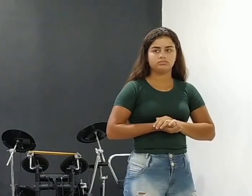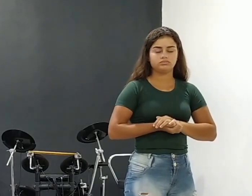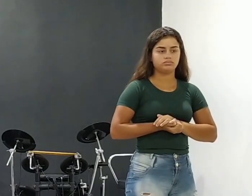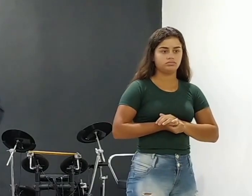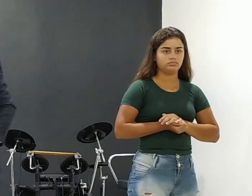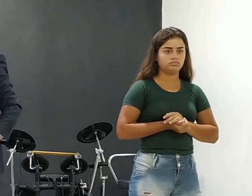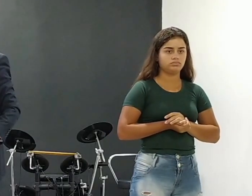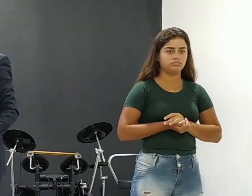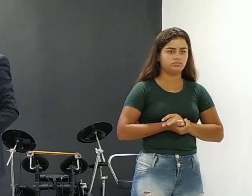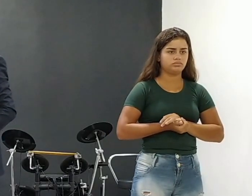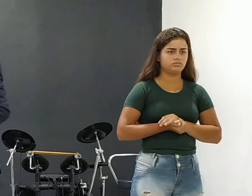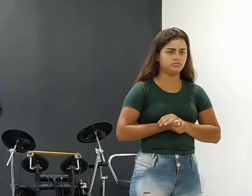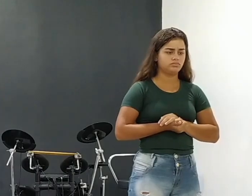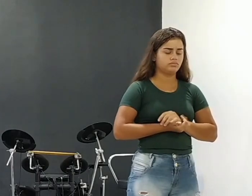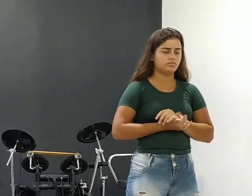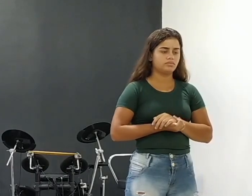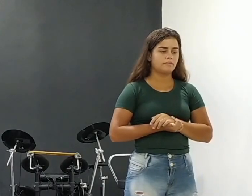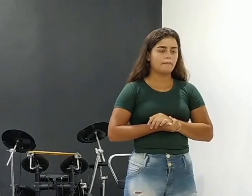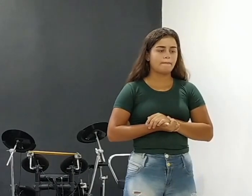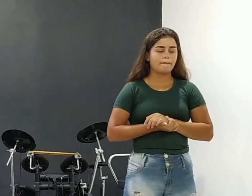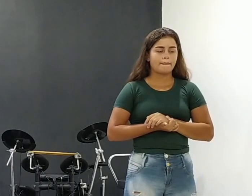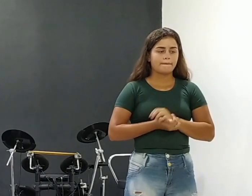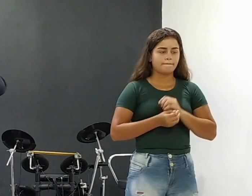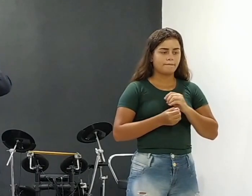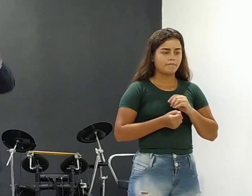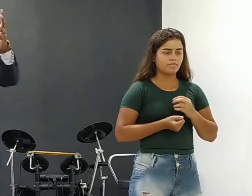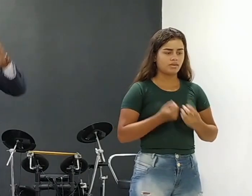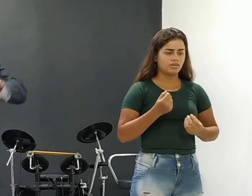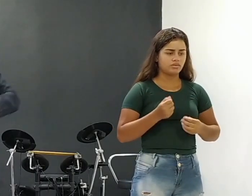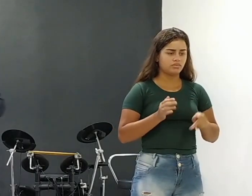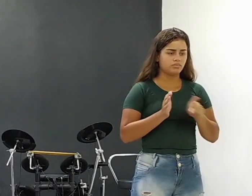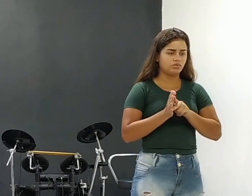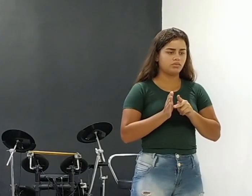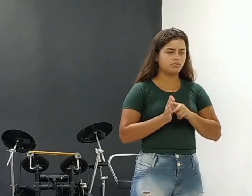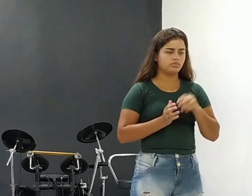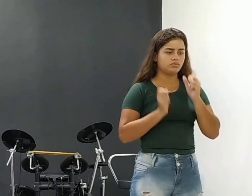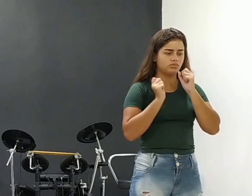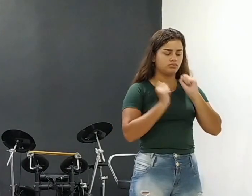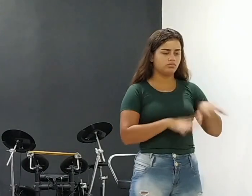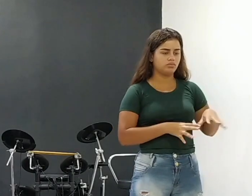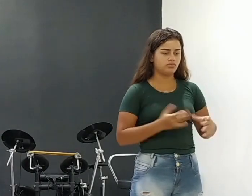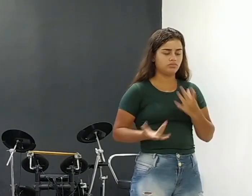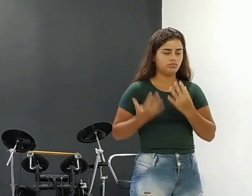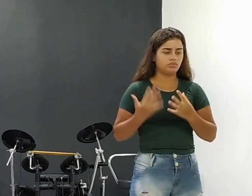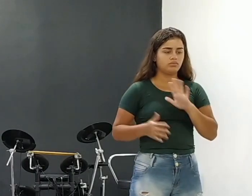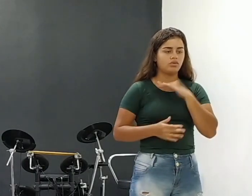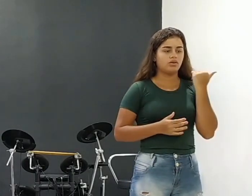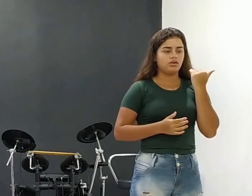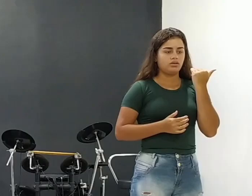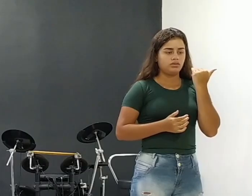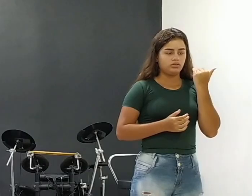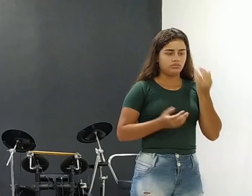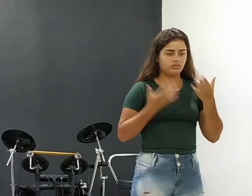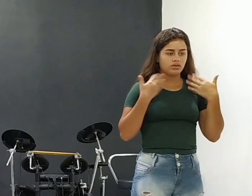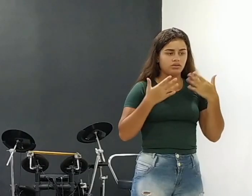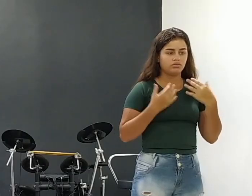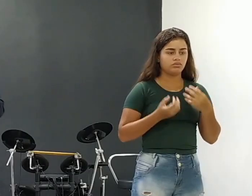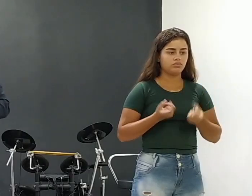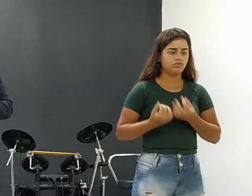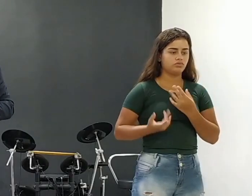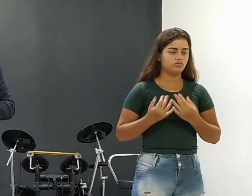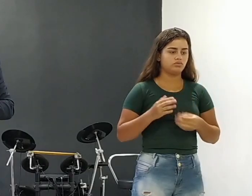dentro daquela fornalha, eles morrem com o calor do fogo. E a Bíblia fala que aqueles homens caem